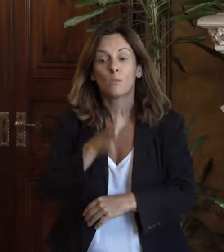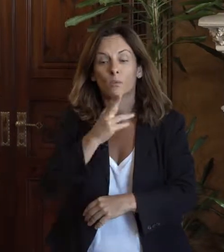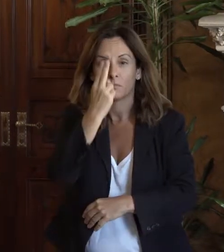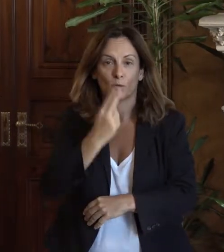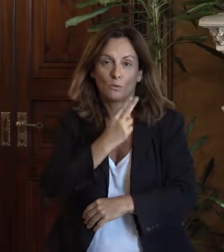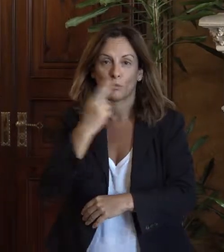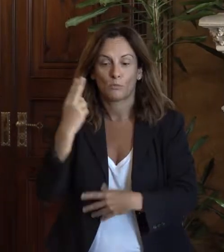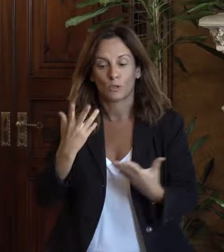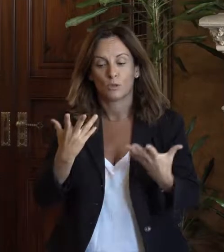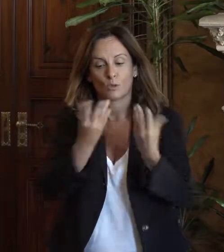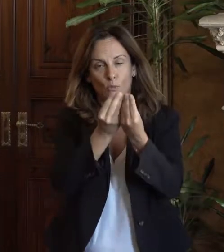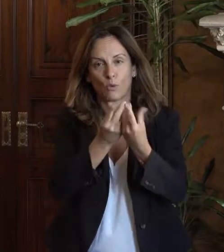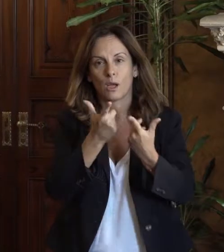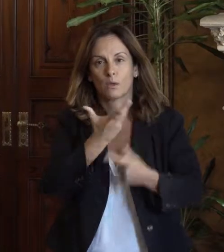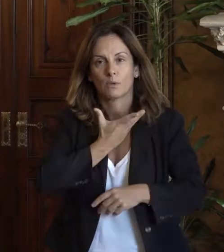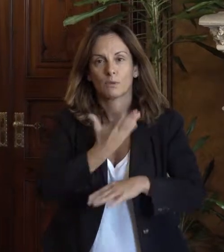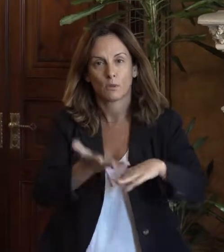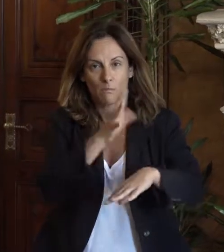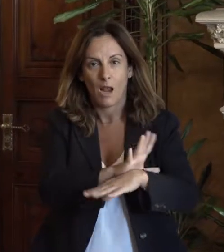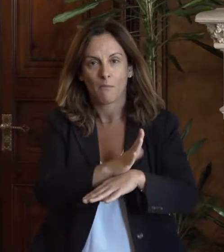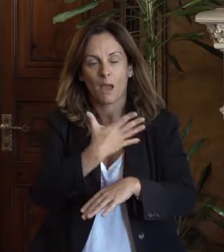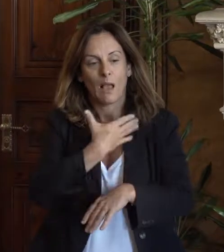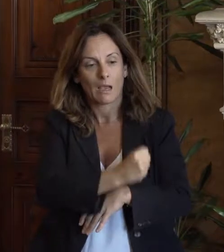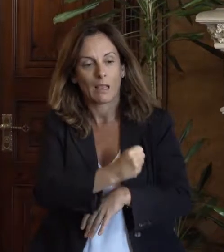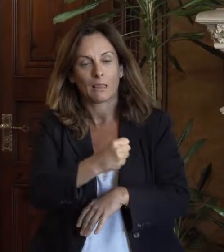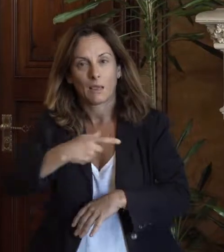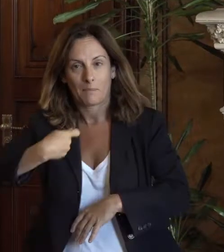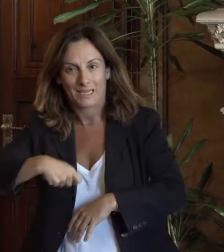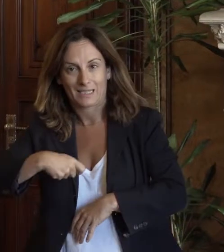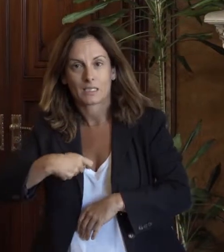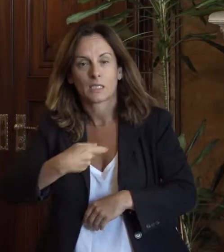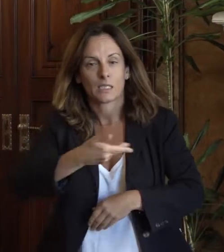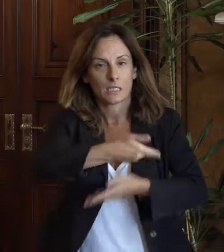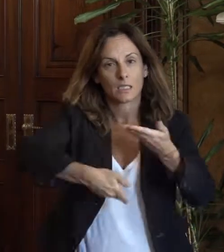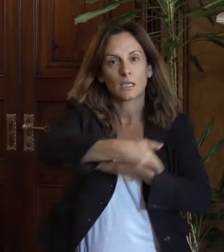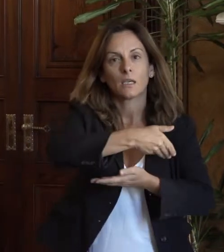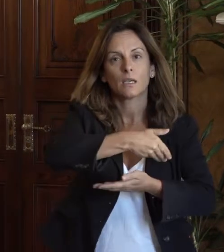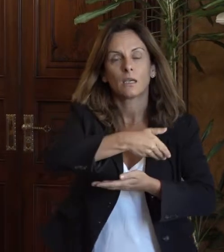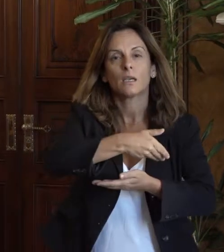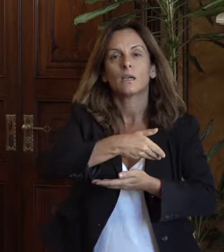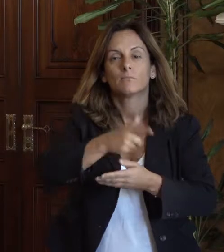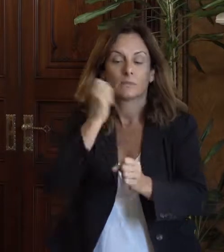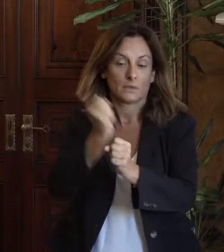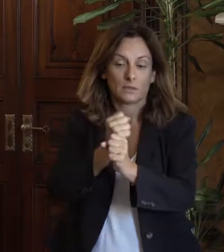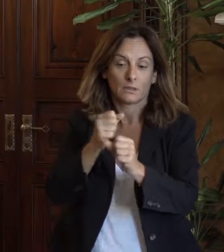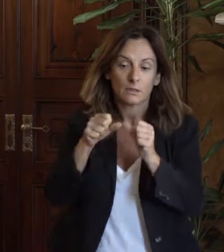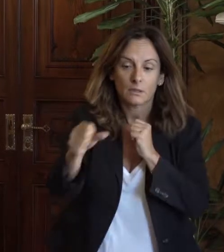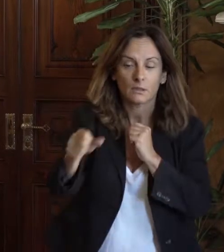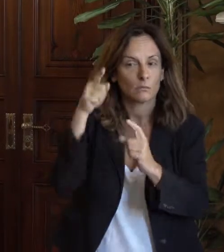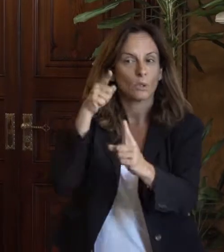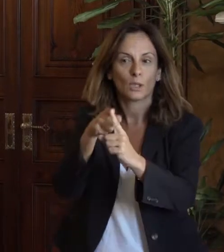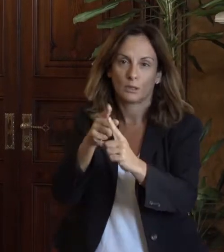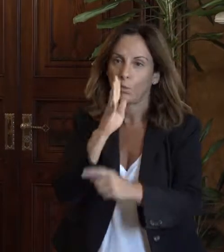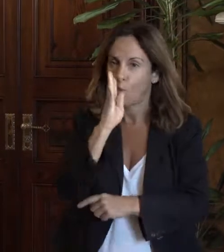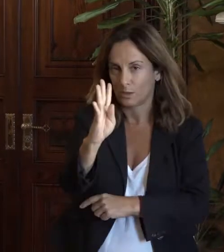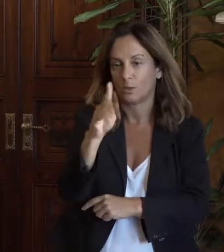amb l'Ajuntament de Palma i amb Esbalda a fer-hi feina, i és un dels punts principals a resoldre en aquesta